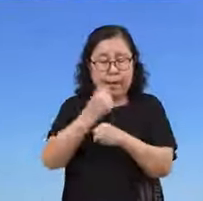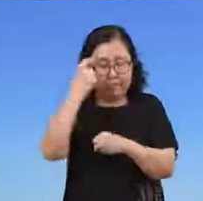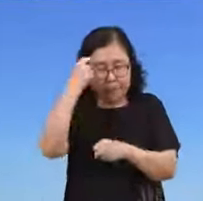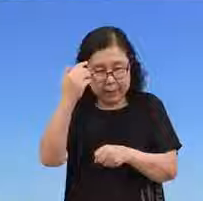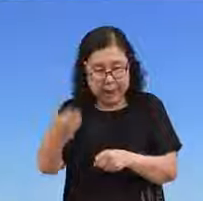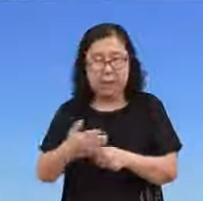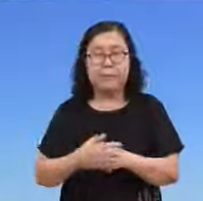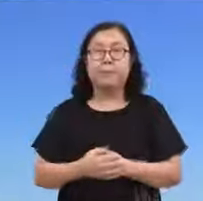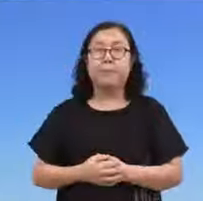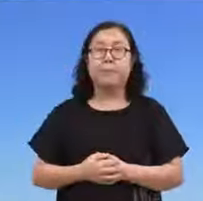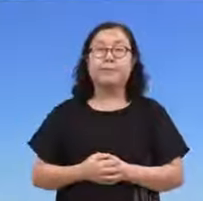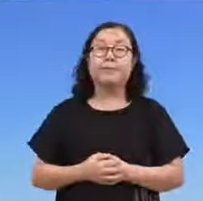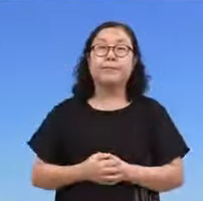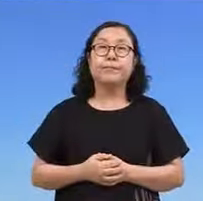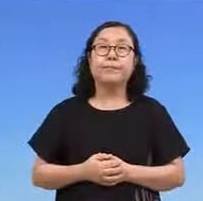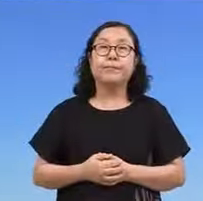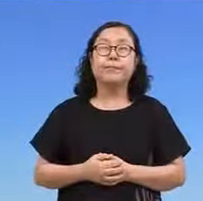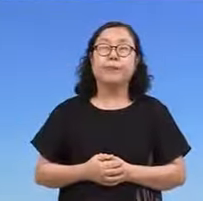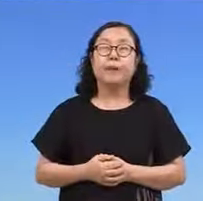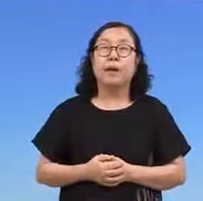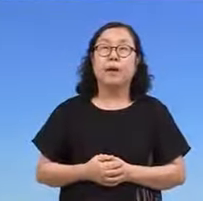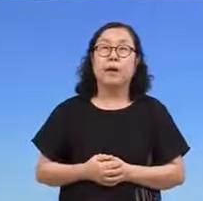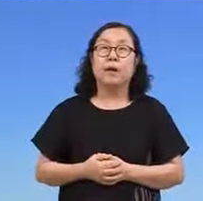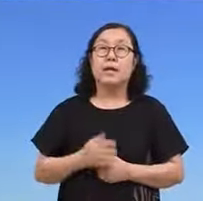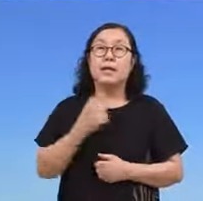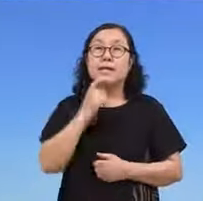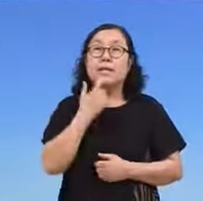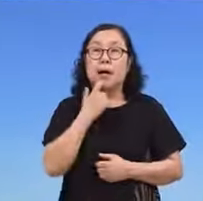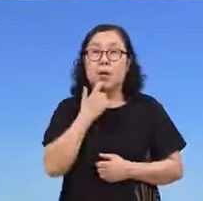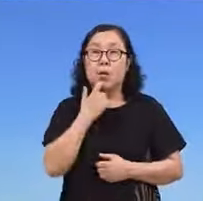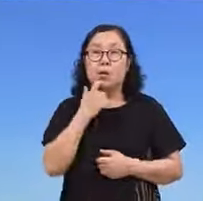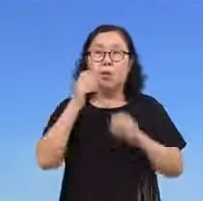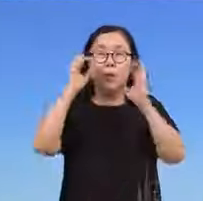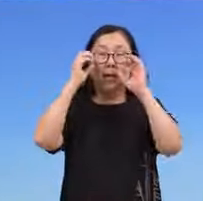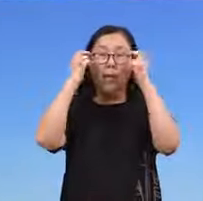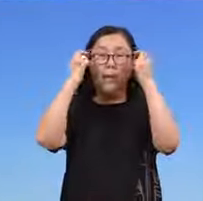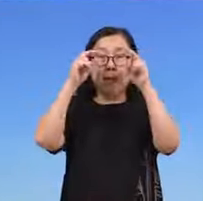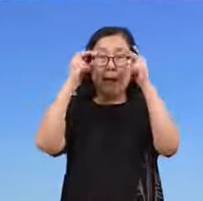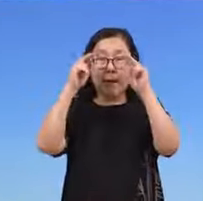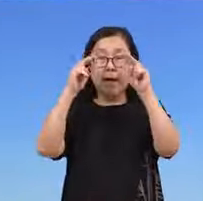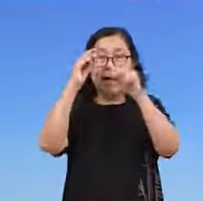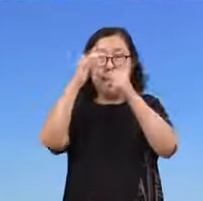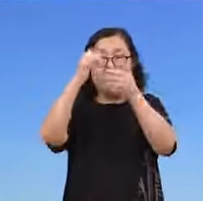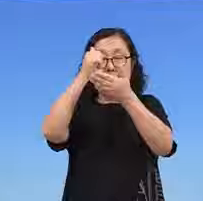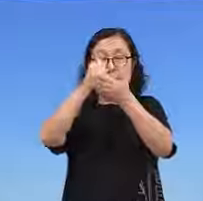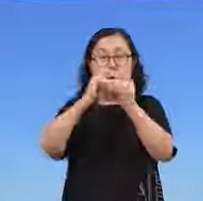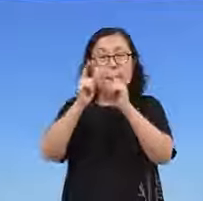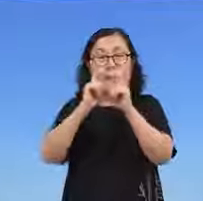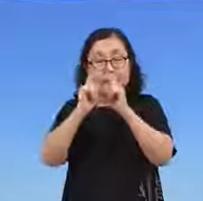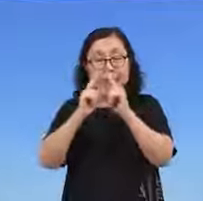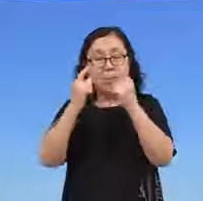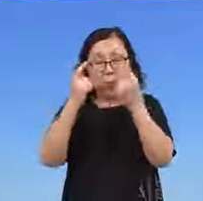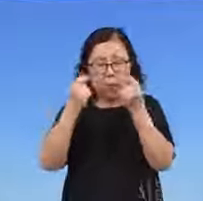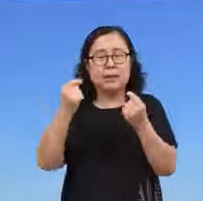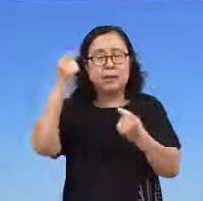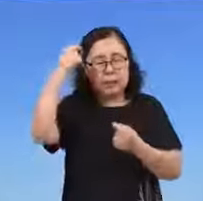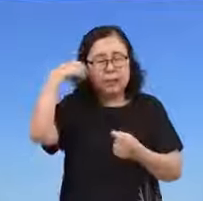어찌하겠습니까? 오늘 본문에 이 야곱을 향한 하나님의 말씀같이 느껴지지 않습니까?